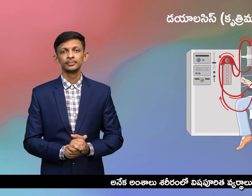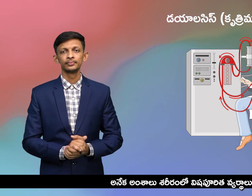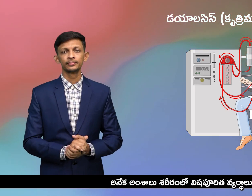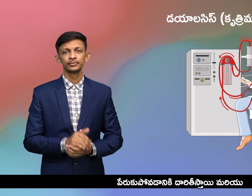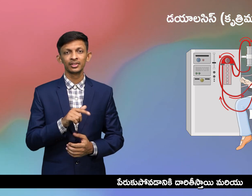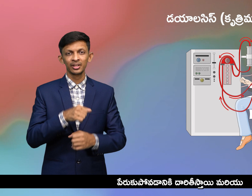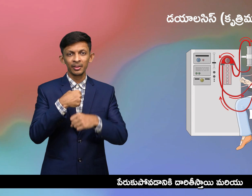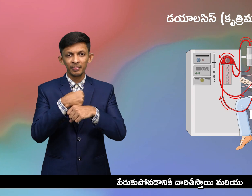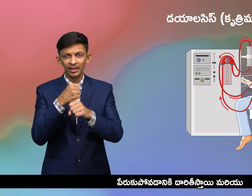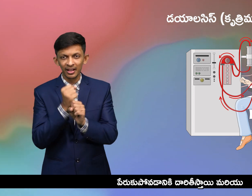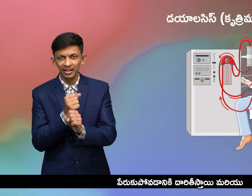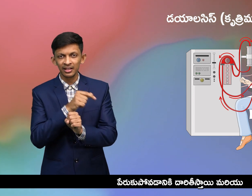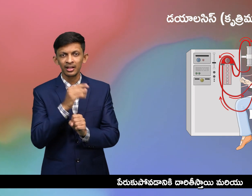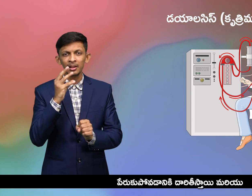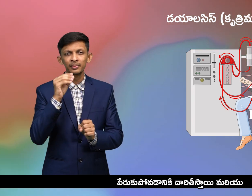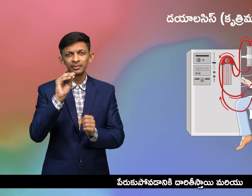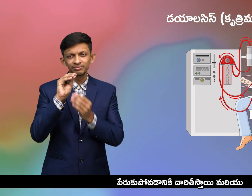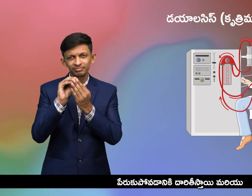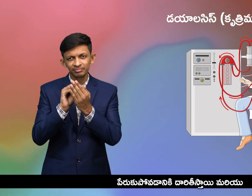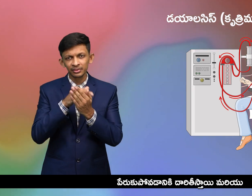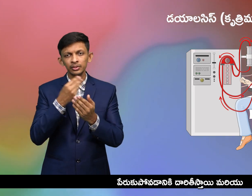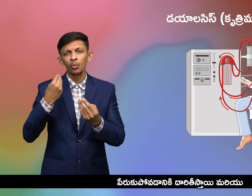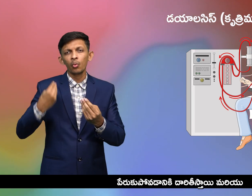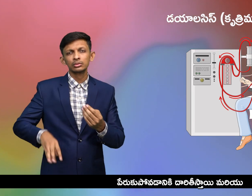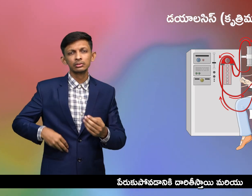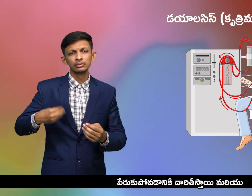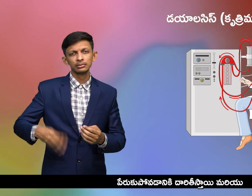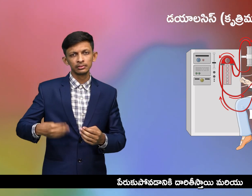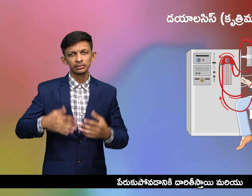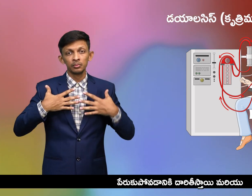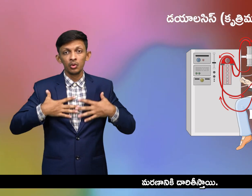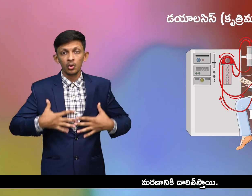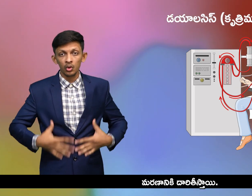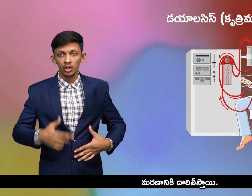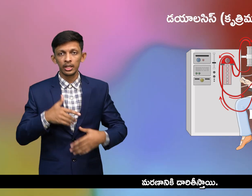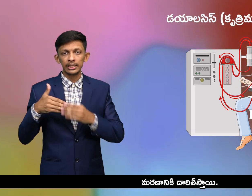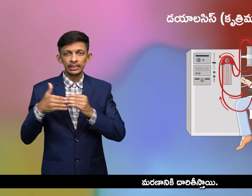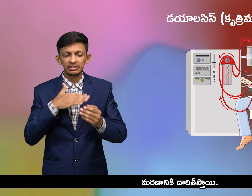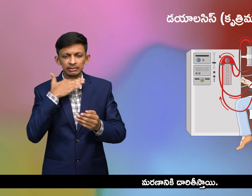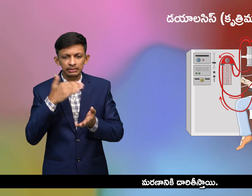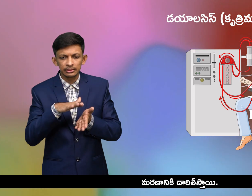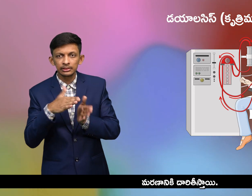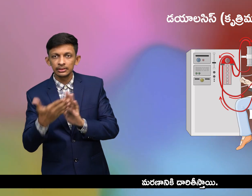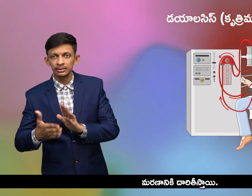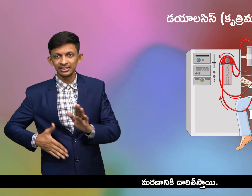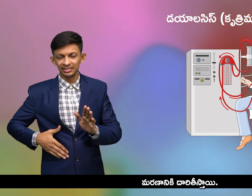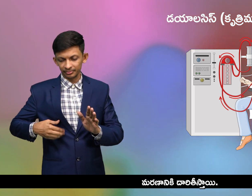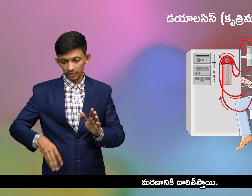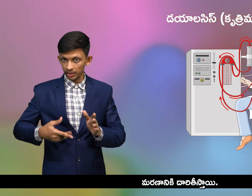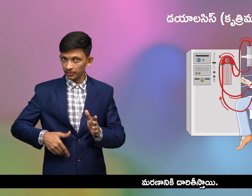వ్యర్థాలు పేరుకుపోవడానికి దారితీస్తాయి మరియు మరణానికి దారితీస్తాయి.